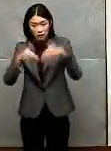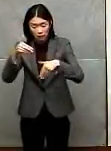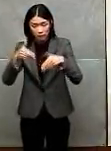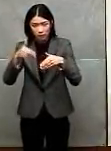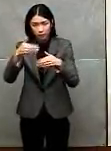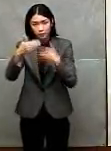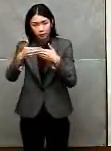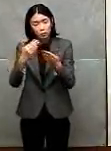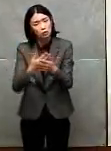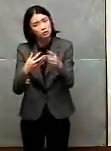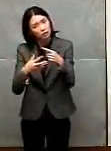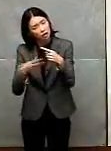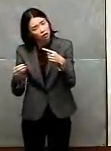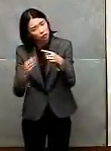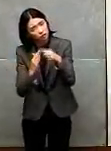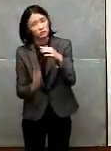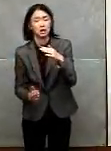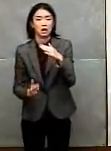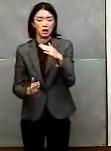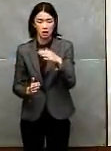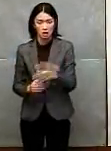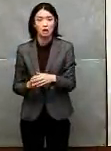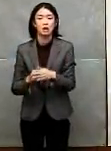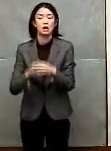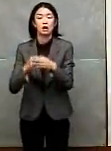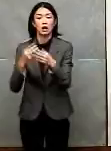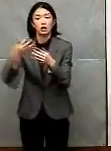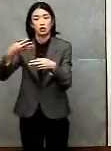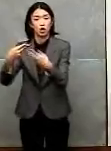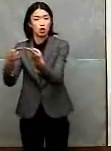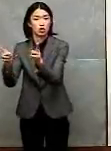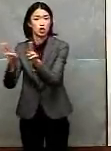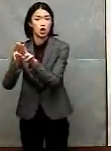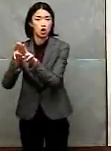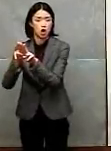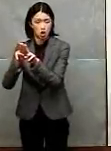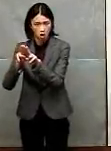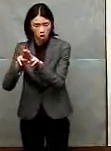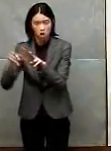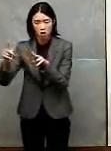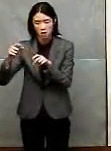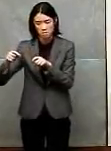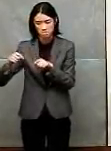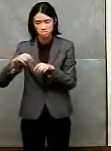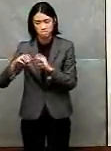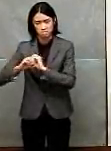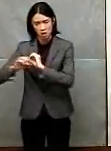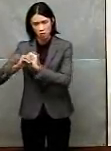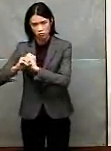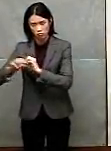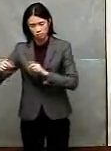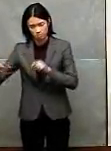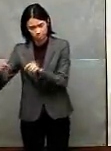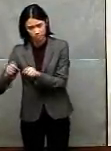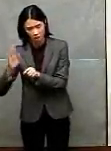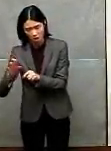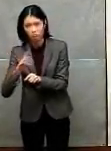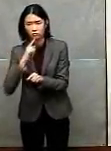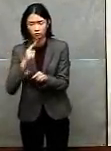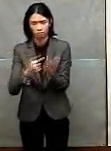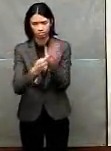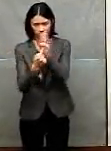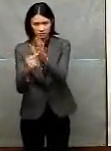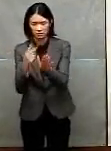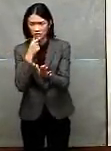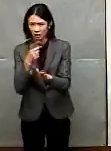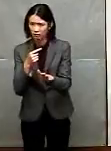中央政権と政権与党とです、ね、近いということをです、ね、アピールしたいんじゃないかという政治的な意図もあるんじゃないかと、ね、勘ぐる声もあり